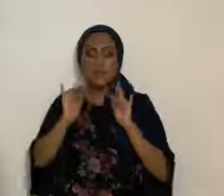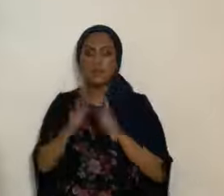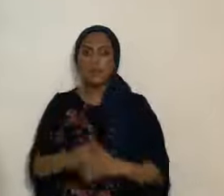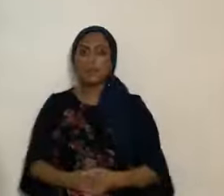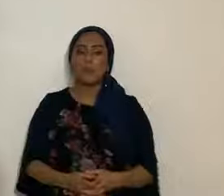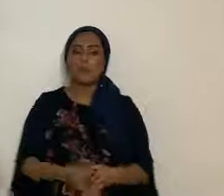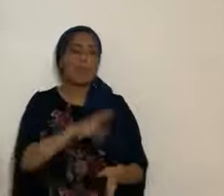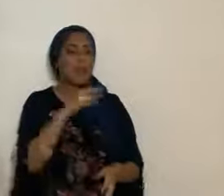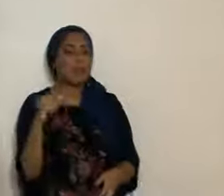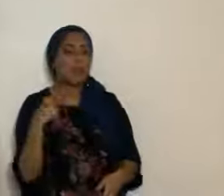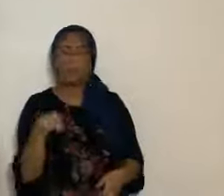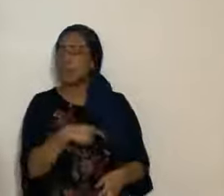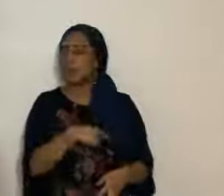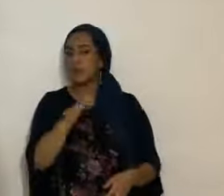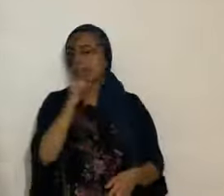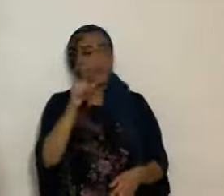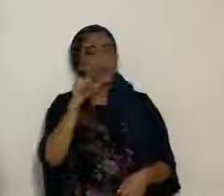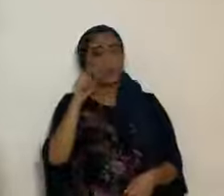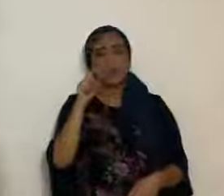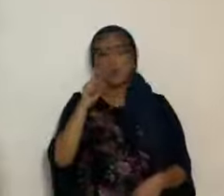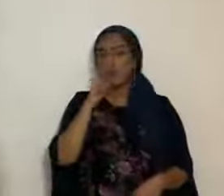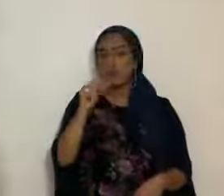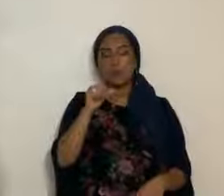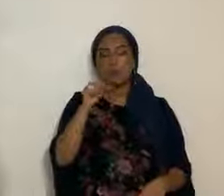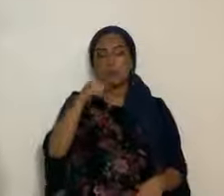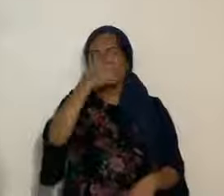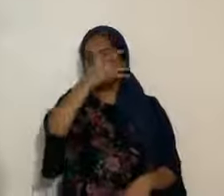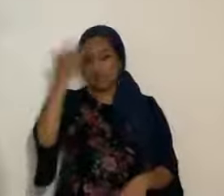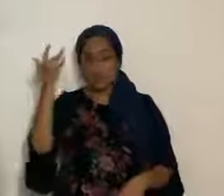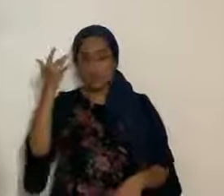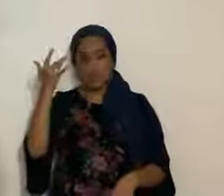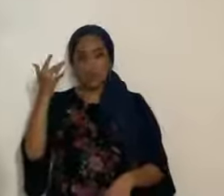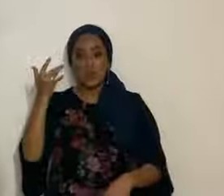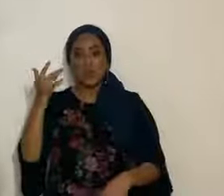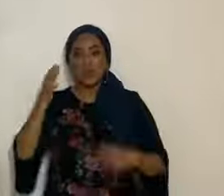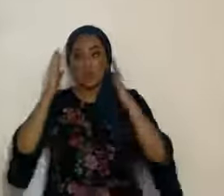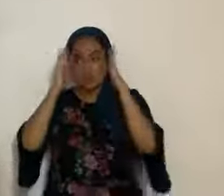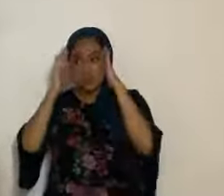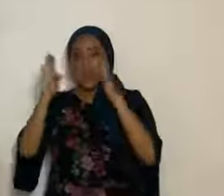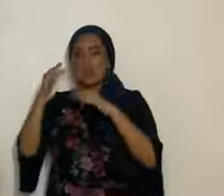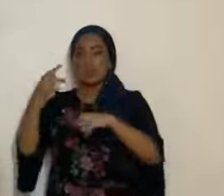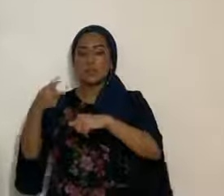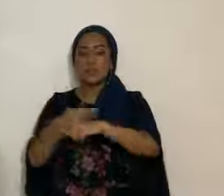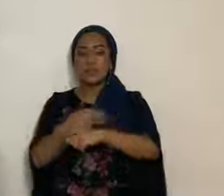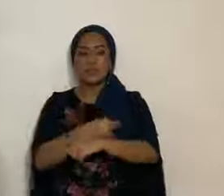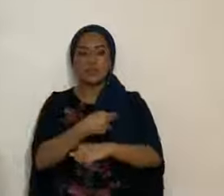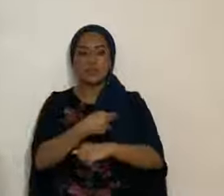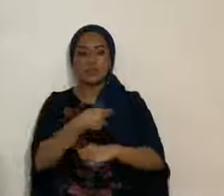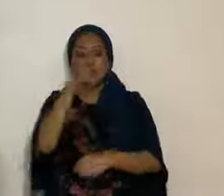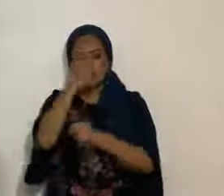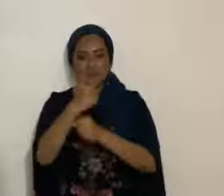no debemos de olvidar precisamente de atender a las ovejas, de